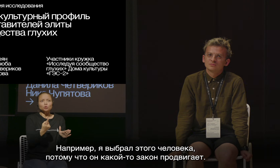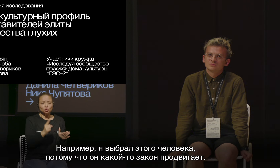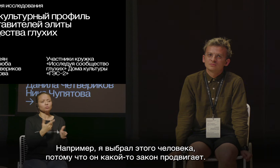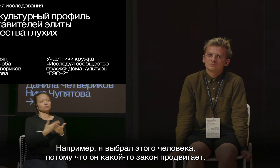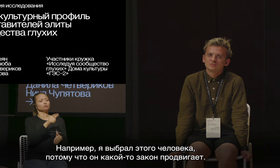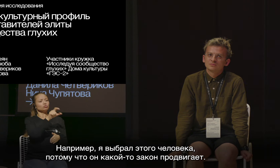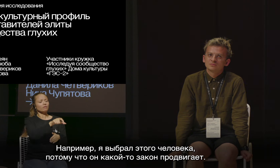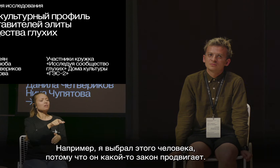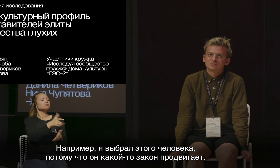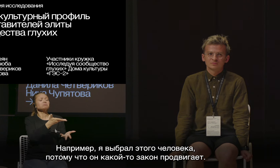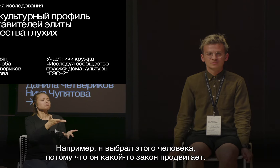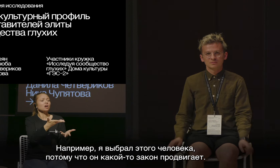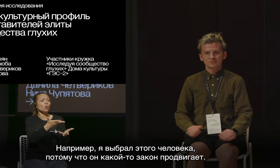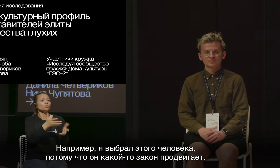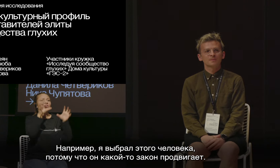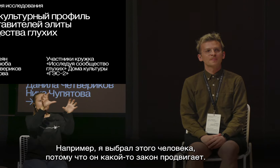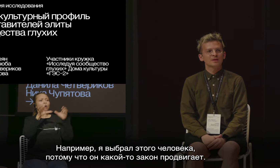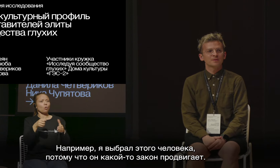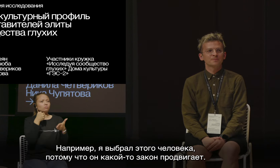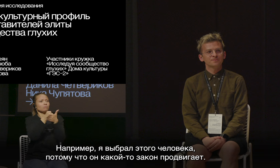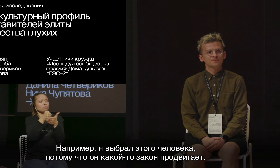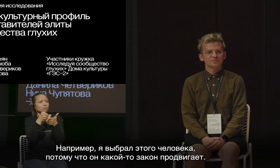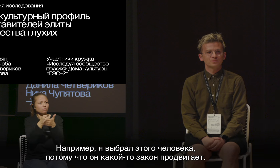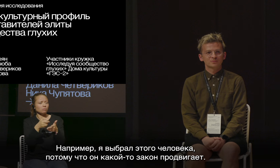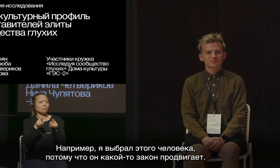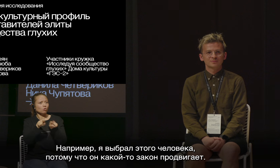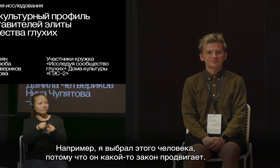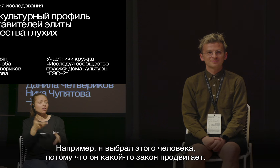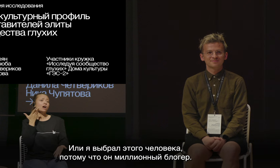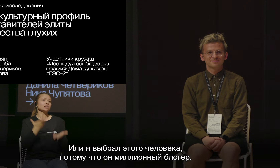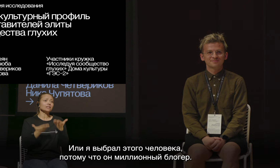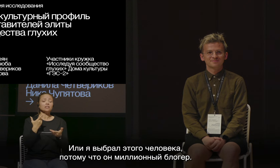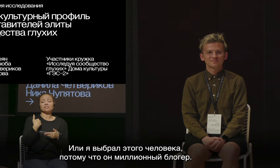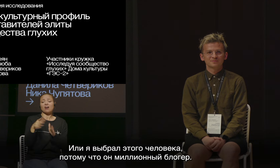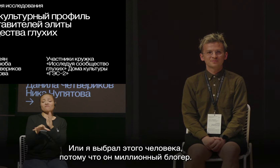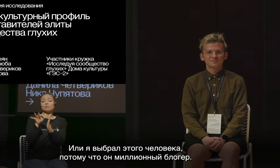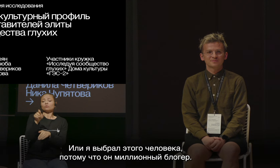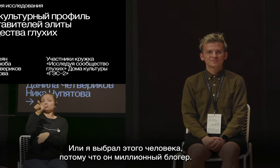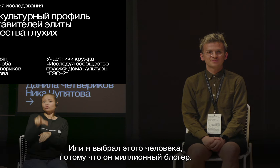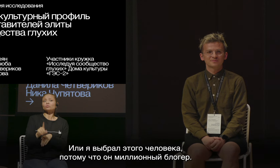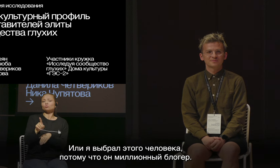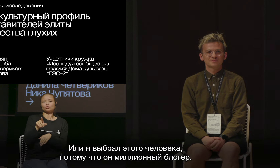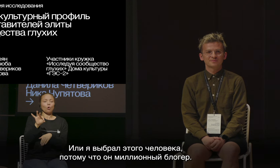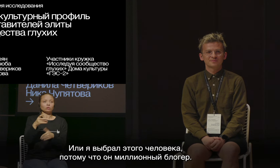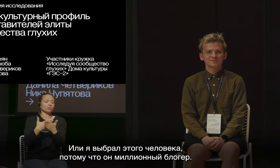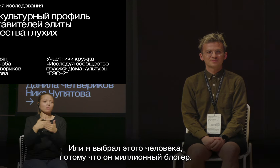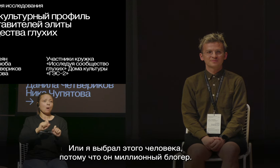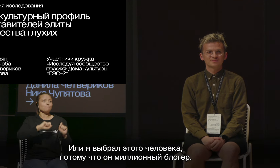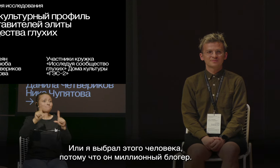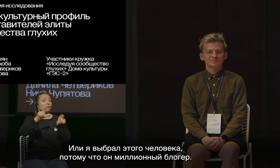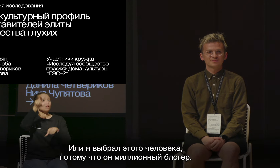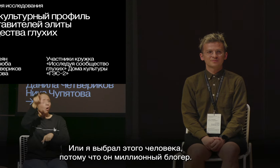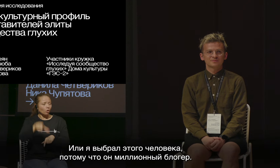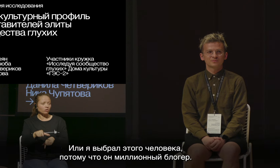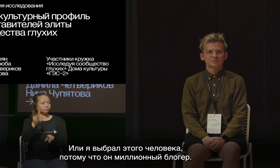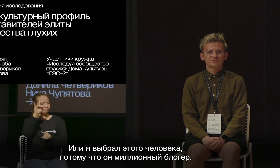закон продвигает. Или я выбрал этого человека, потому что у него миллионный блогер он. То есть это самое интересное было